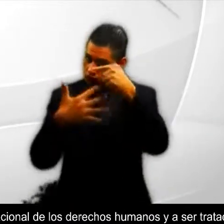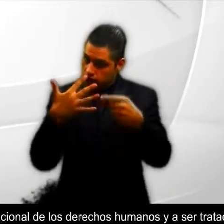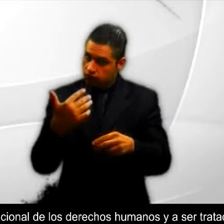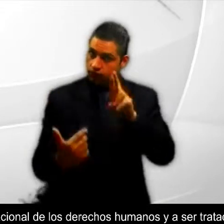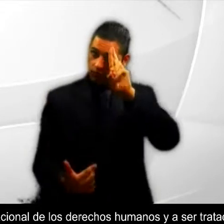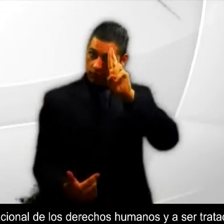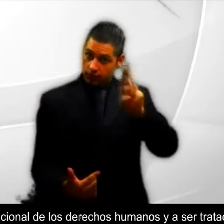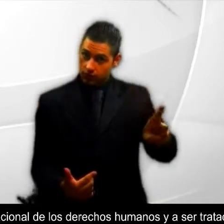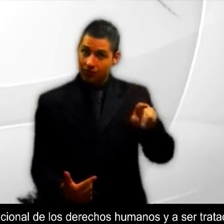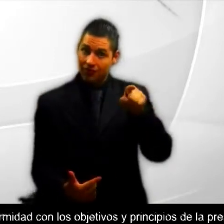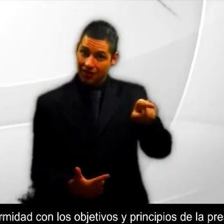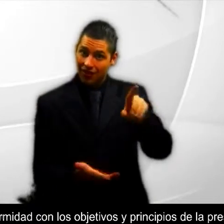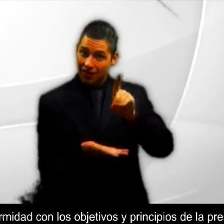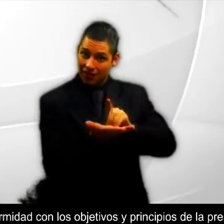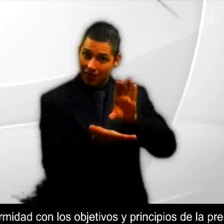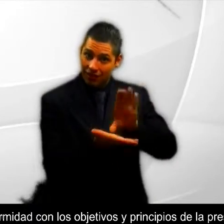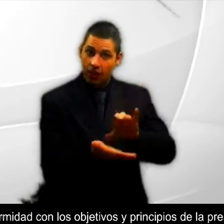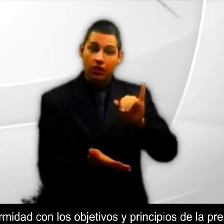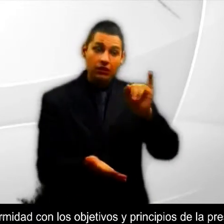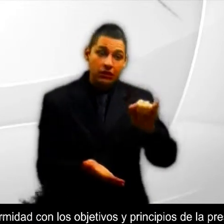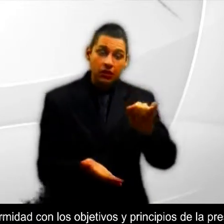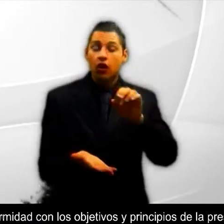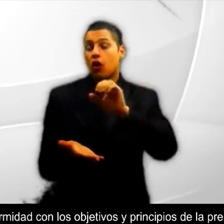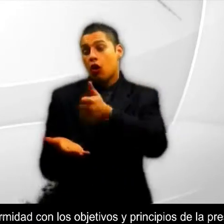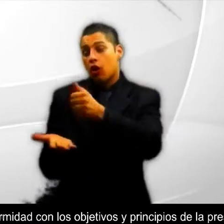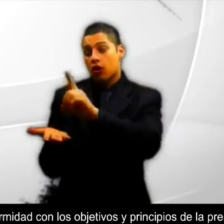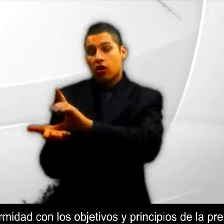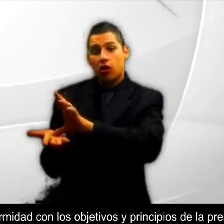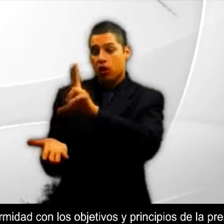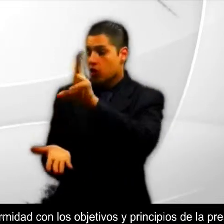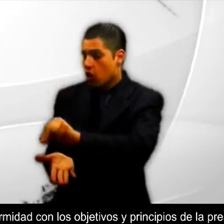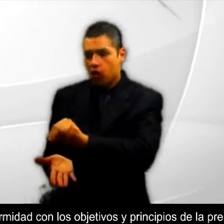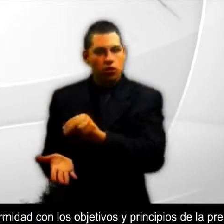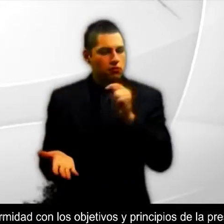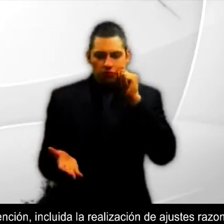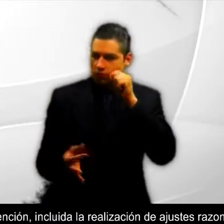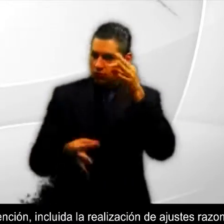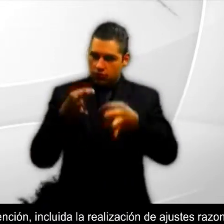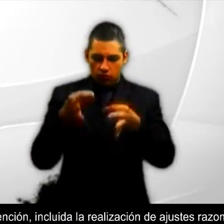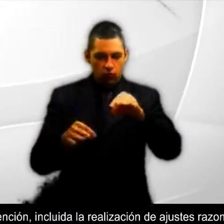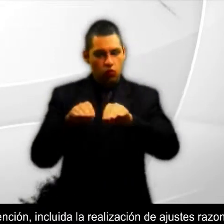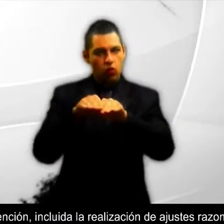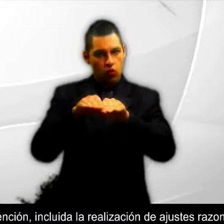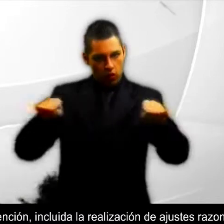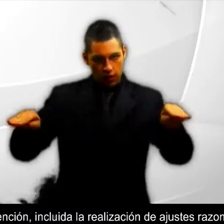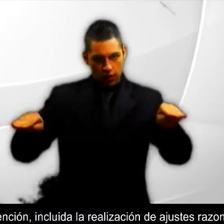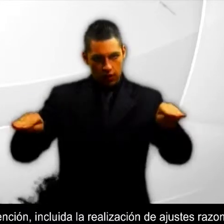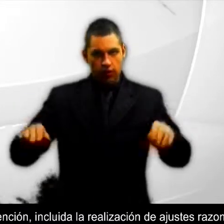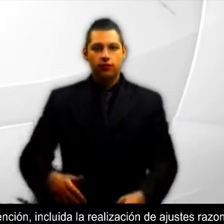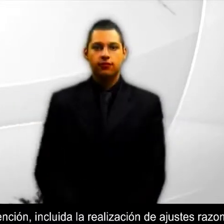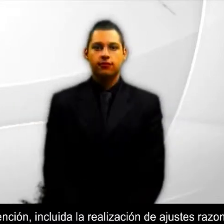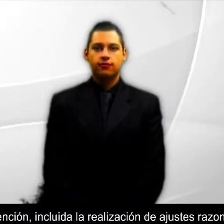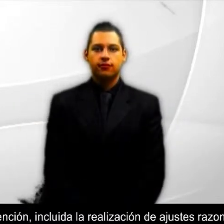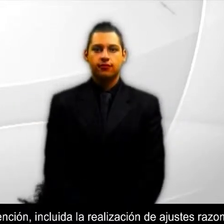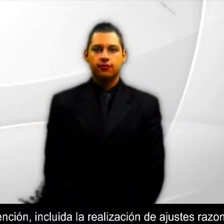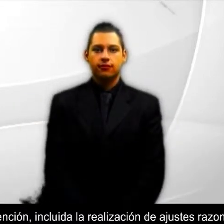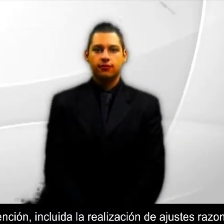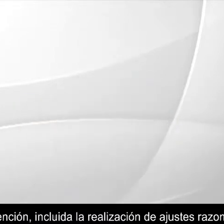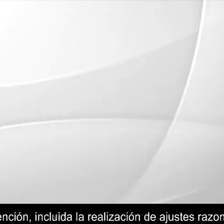y a ser tratadas de conformidad con los objetivos y principios de la presente Convención, incluida la realización de ajustes